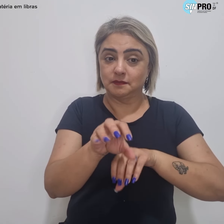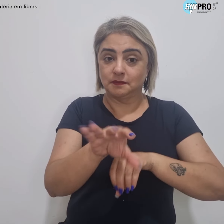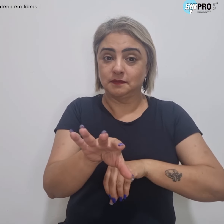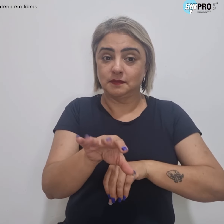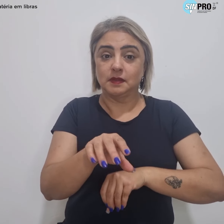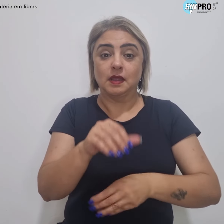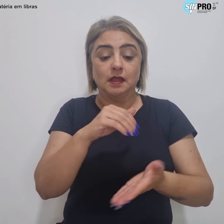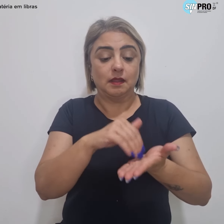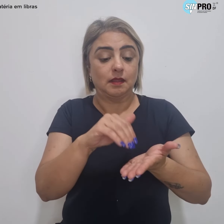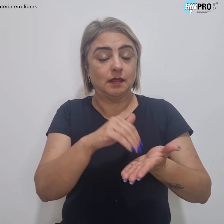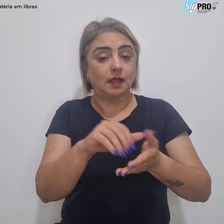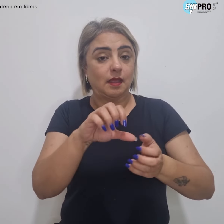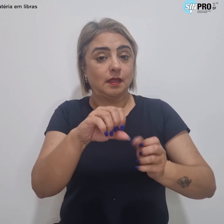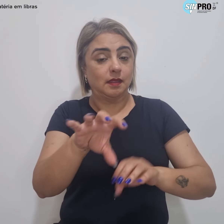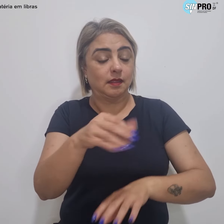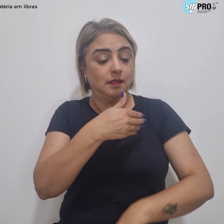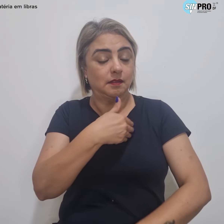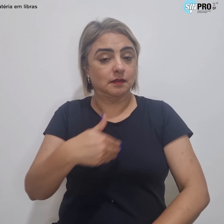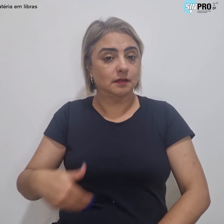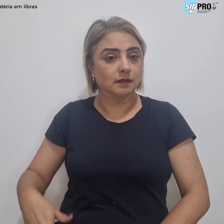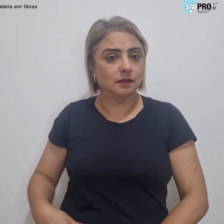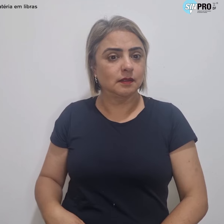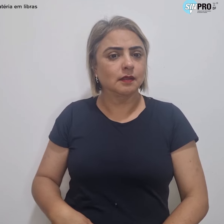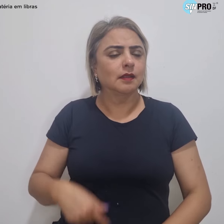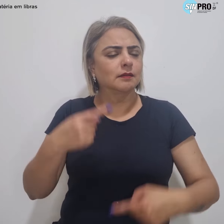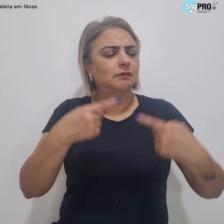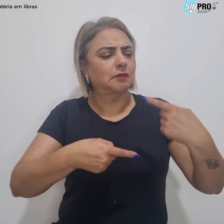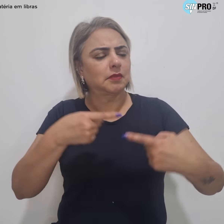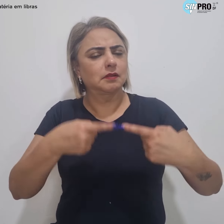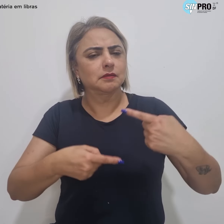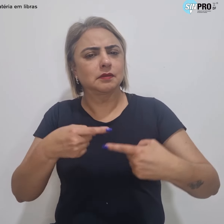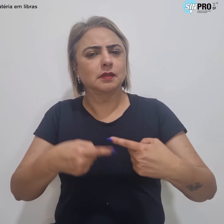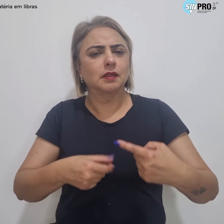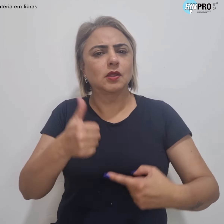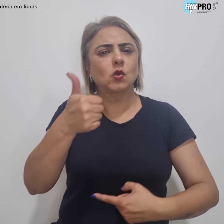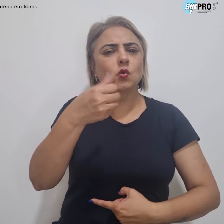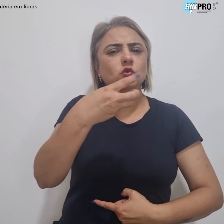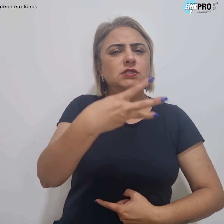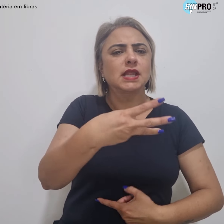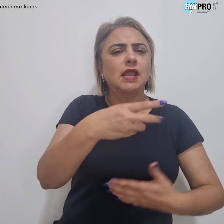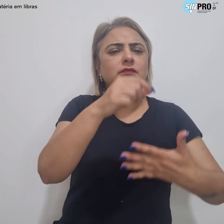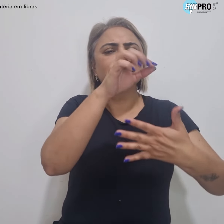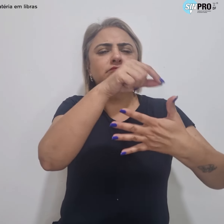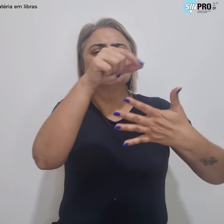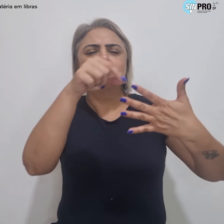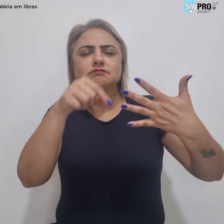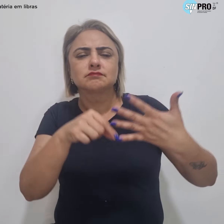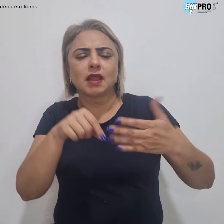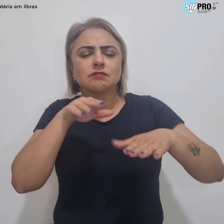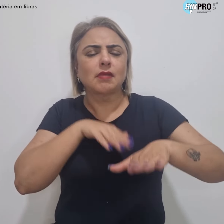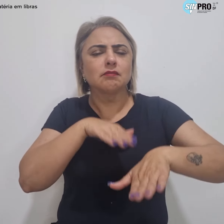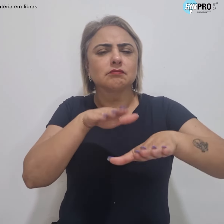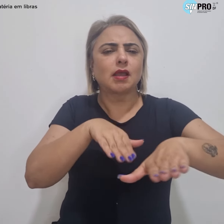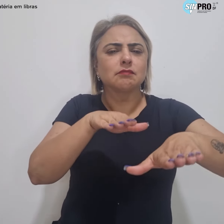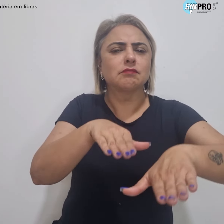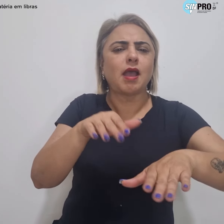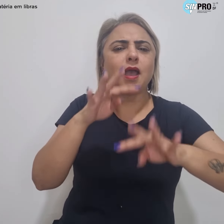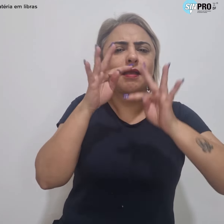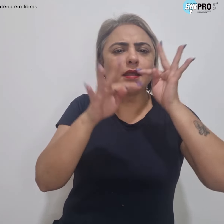da Rede Pública de Ensino discutiram os 13 eixos da Marcha das Margaridas, nesse domingo